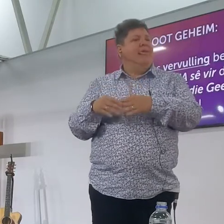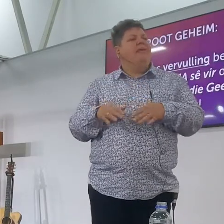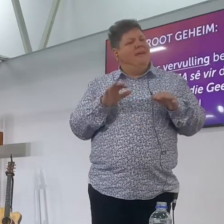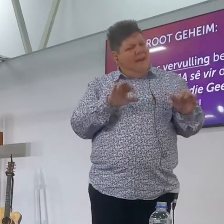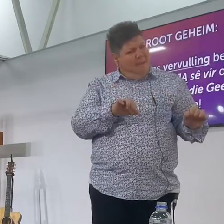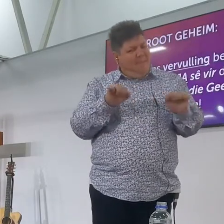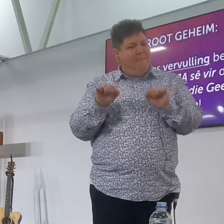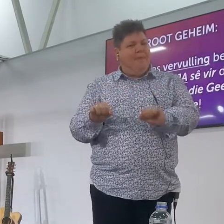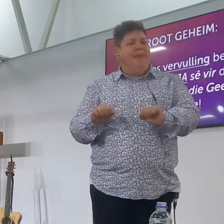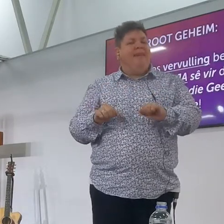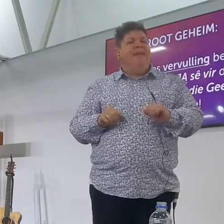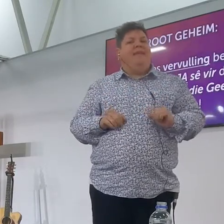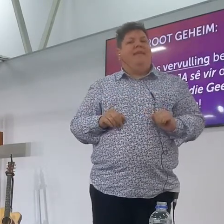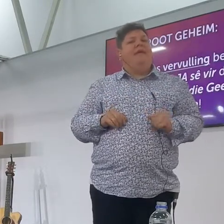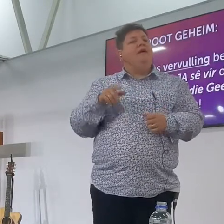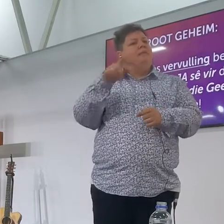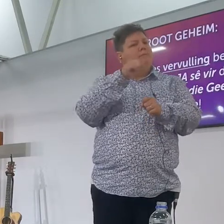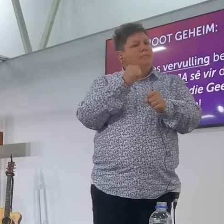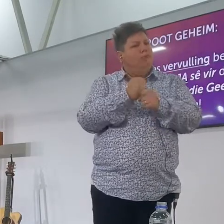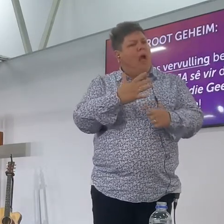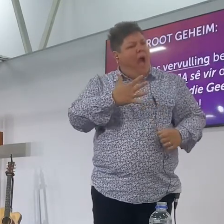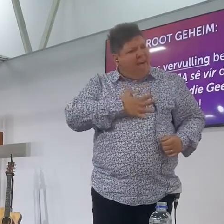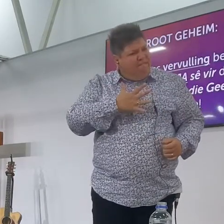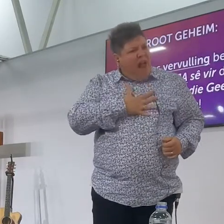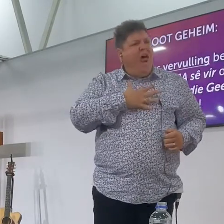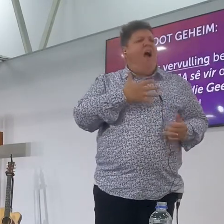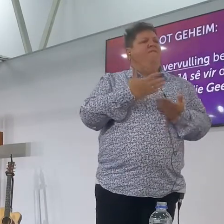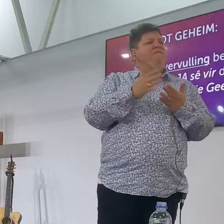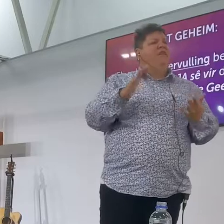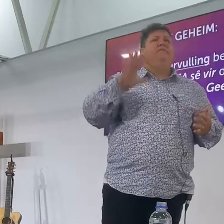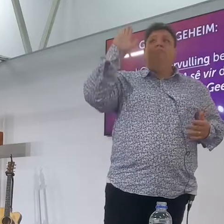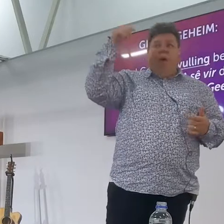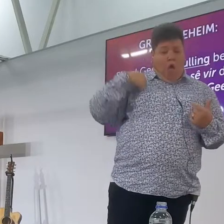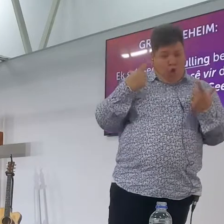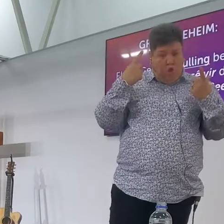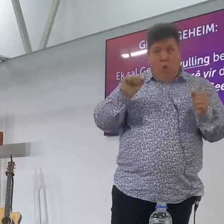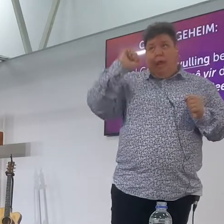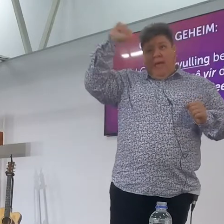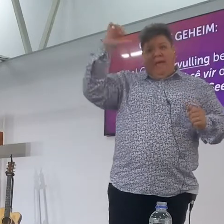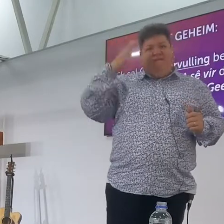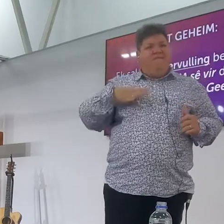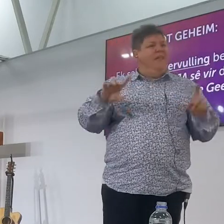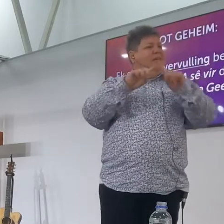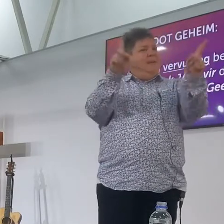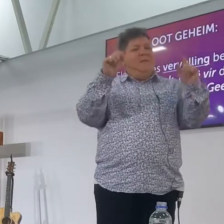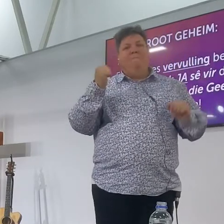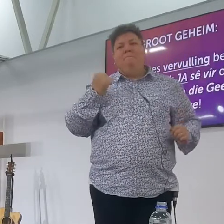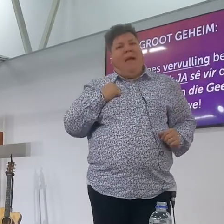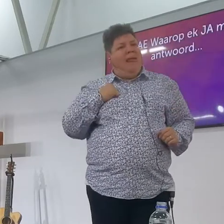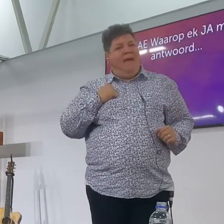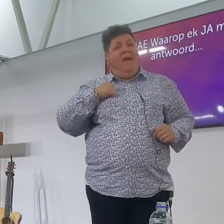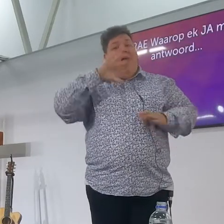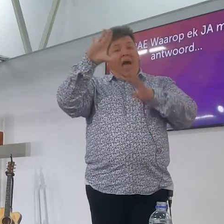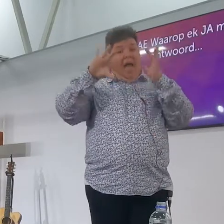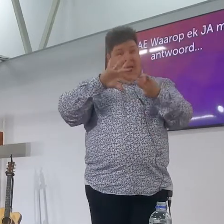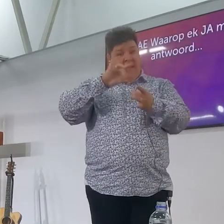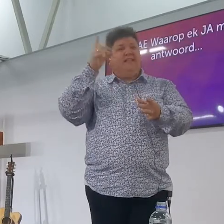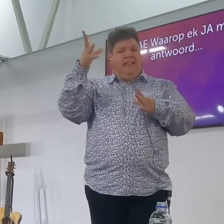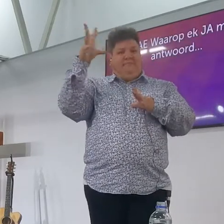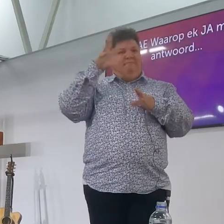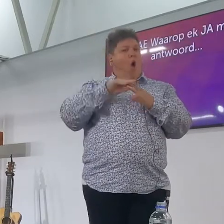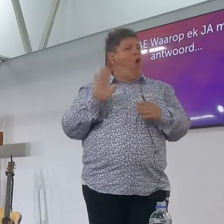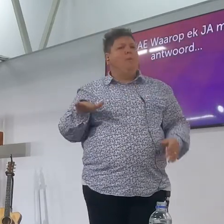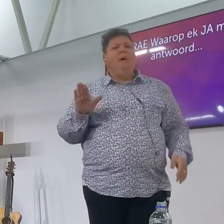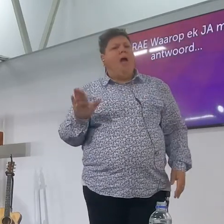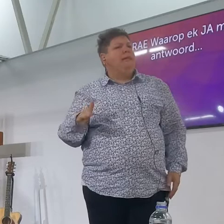So, as ek net gewillig is om te sê, Here, ek wil U wil doen en U my wil nie, gaan die Heilige Gees outomaties begin oorneem in my lewe. So,